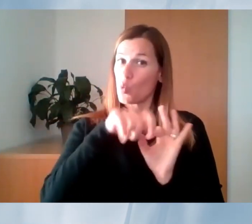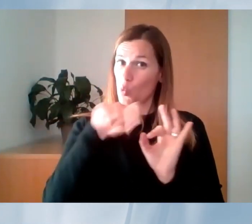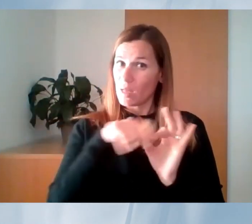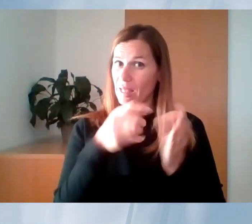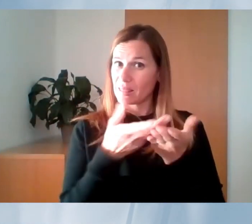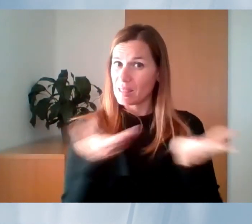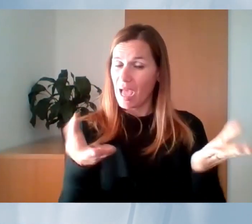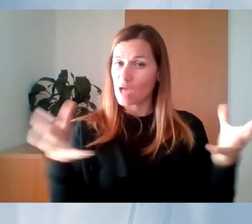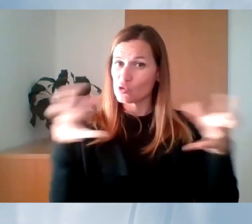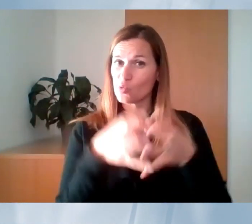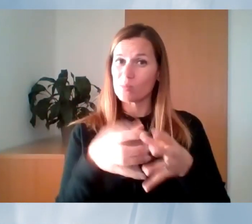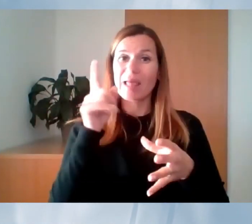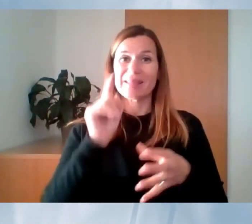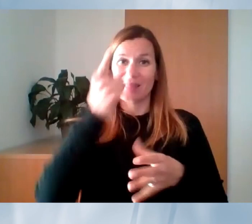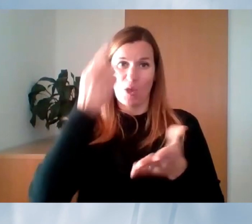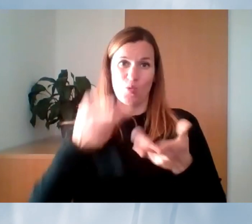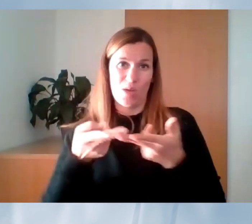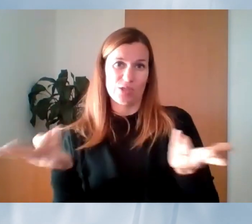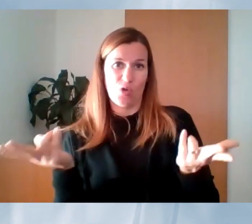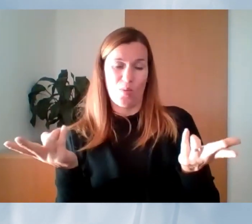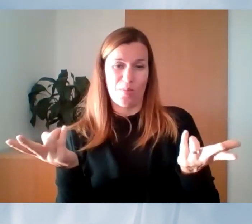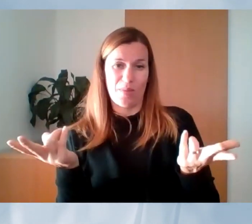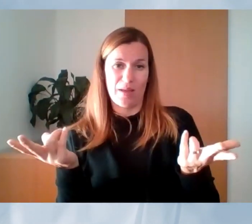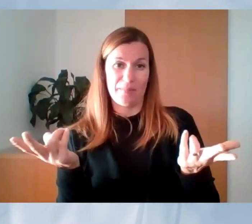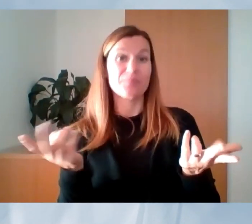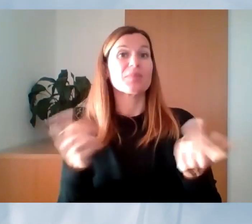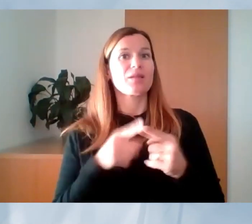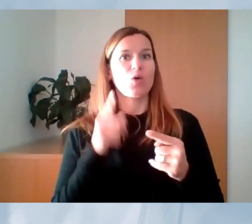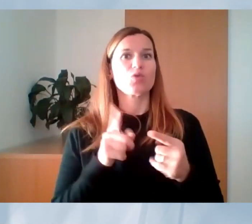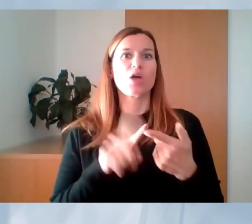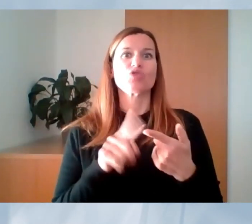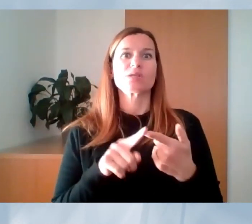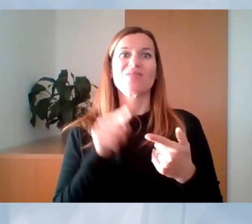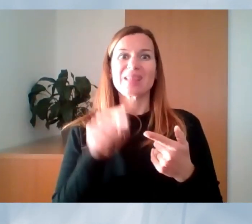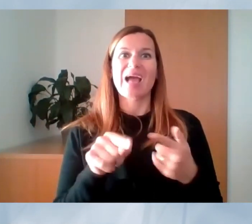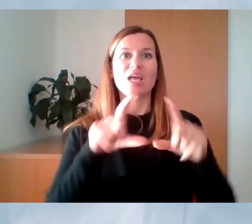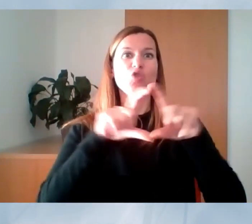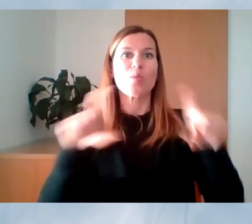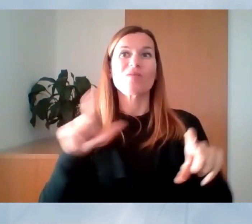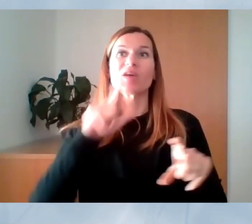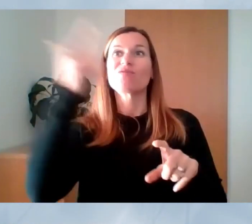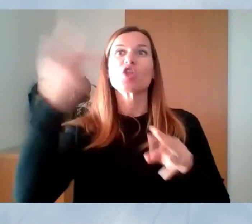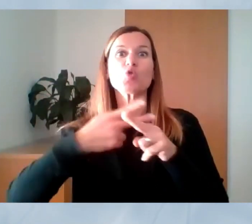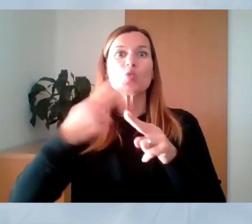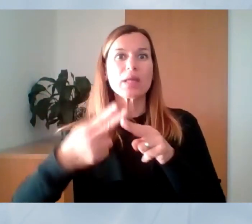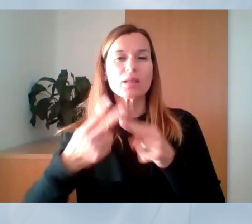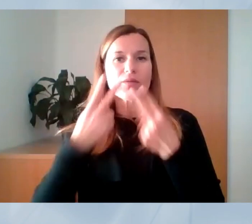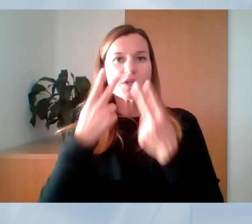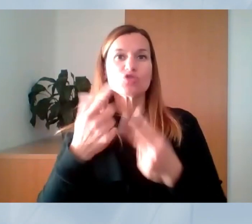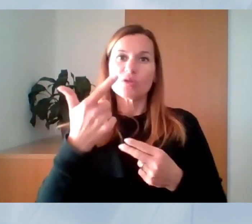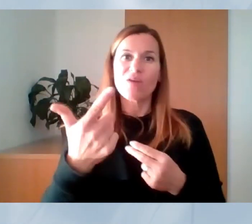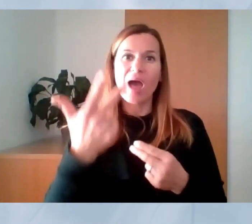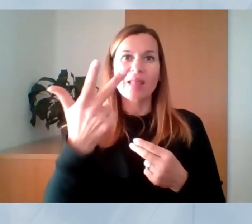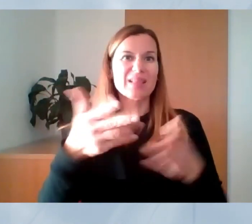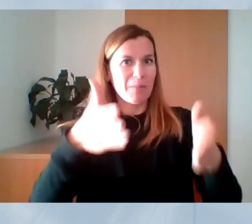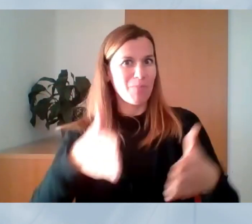kuhna, skupna in dnevna soba. Tako da, ko si v takih domovih v tujini, vidiš 2, 3